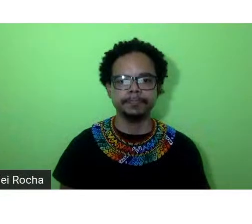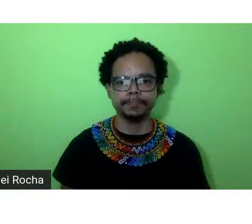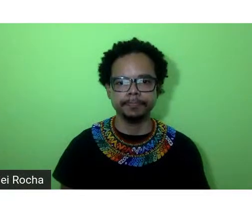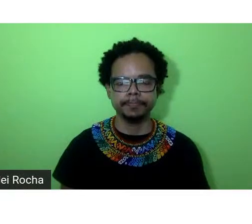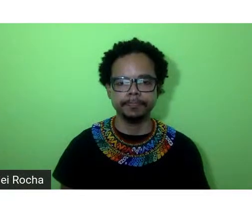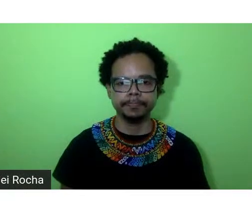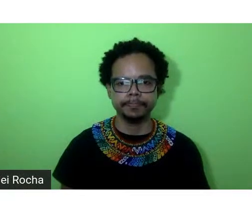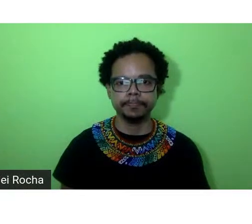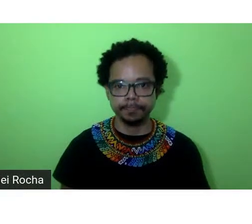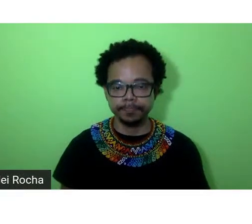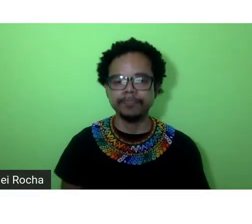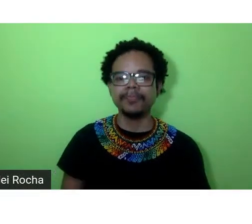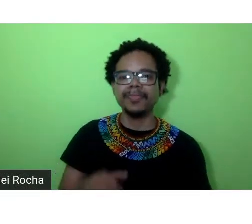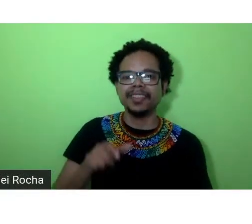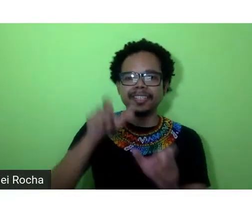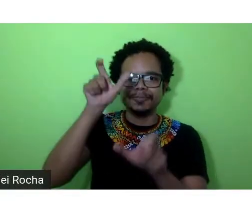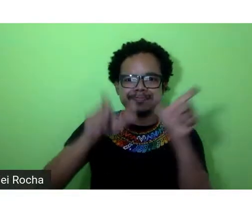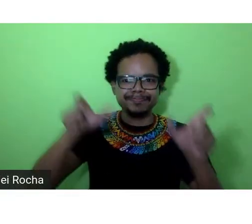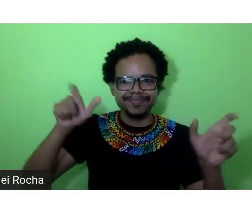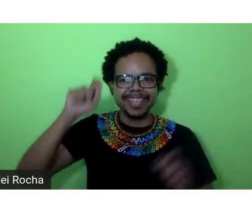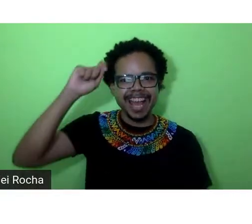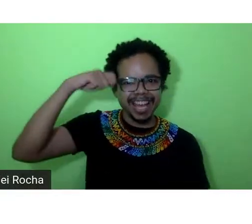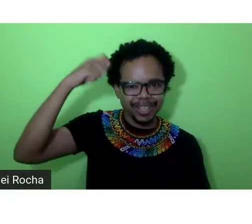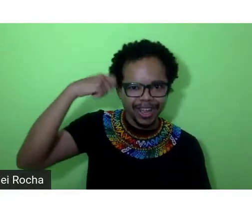um OK pode fechar